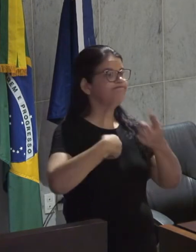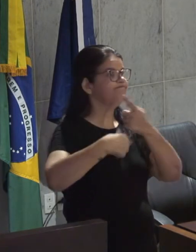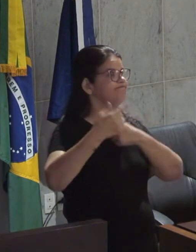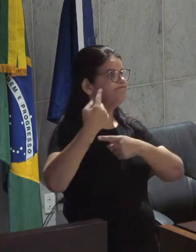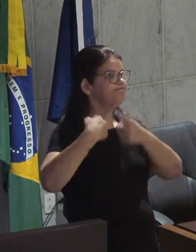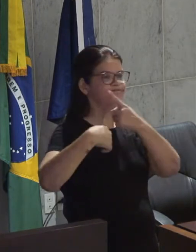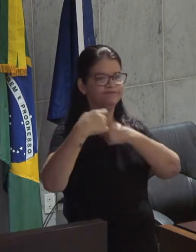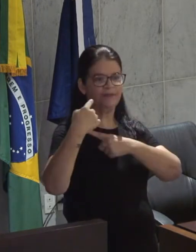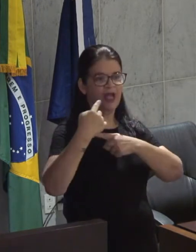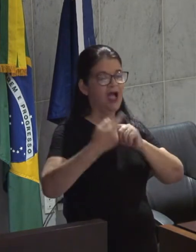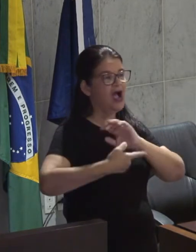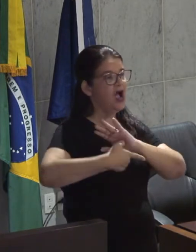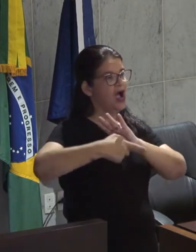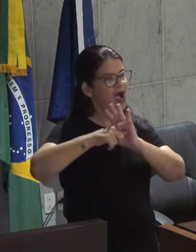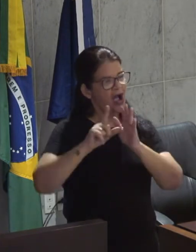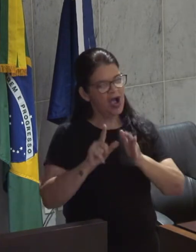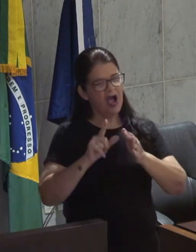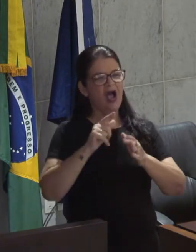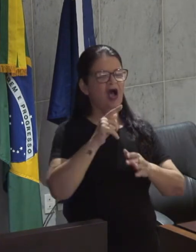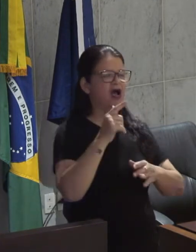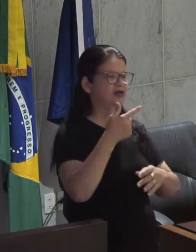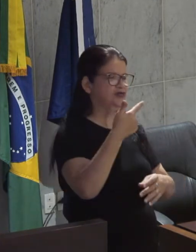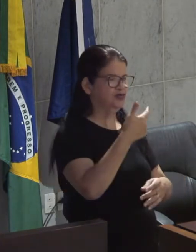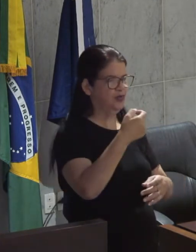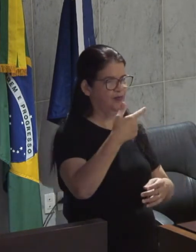antes de 2023.